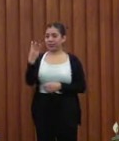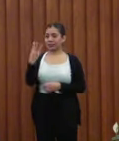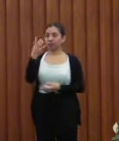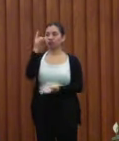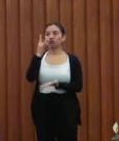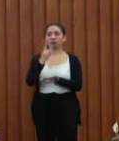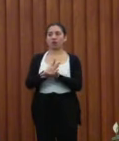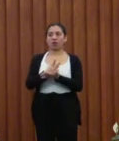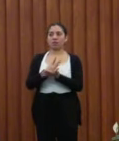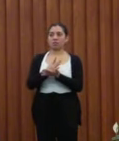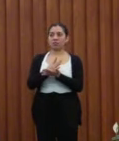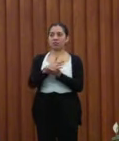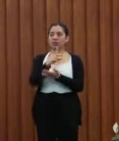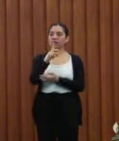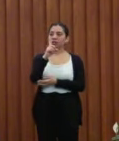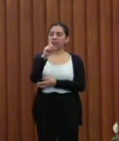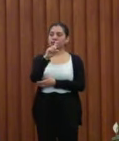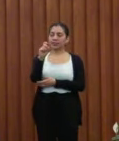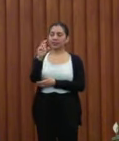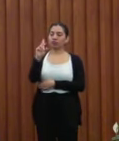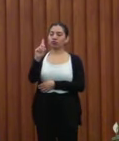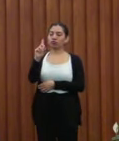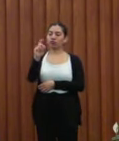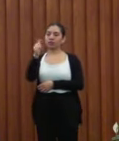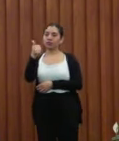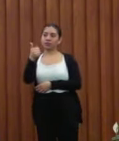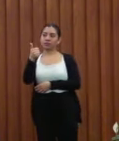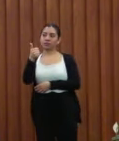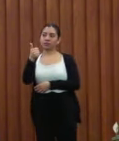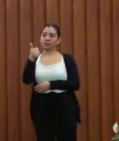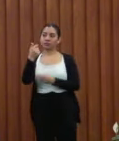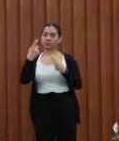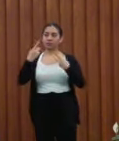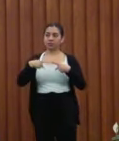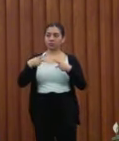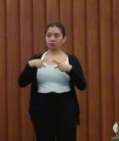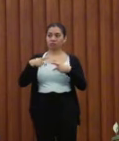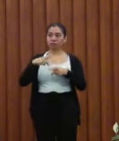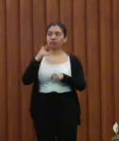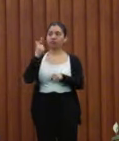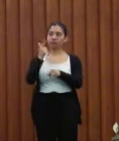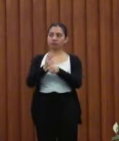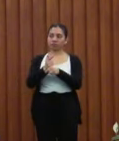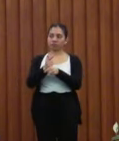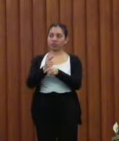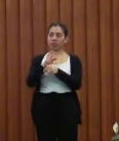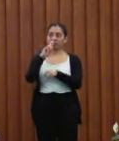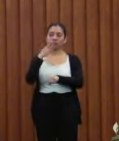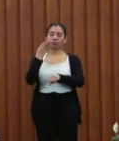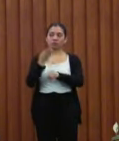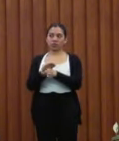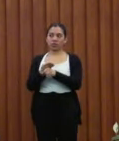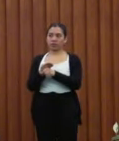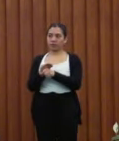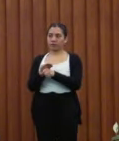136 casos, es decir, el 28%, 29%, ni siquiera la tercera parte, ¿no? Y esto nos habla de